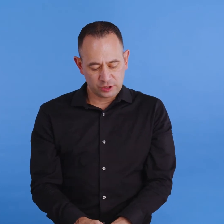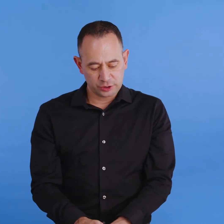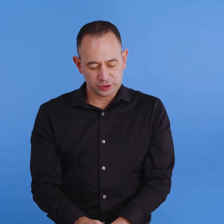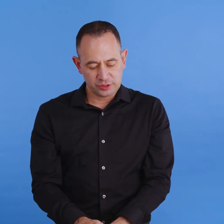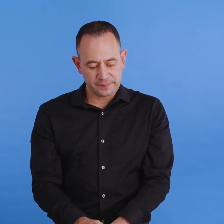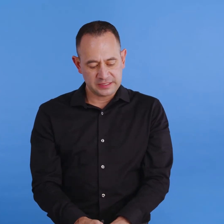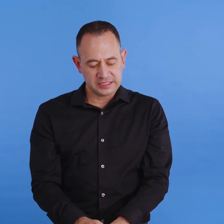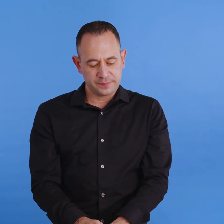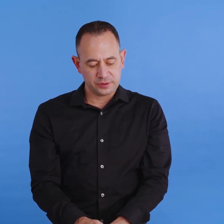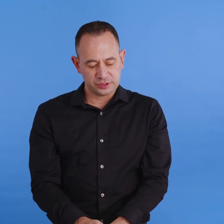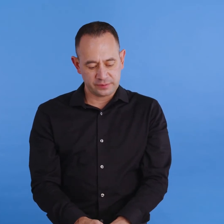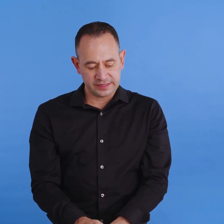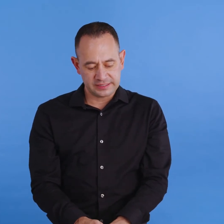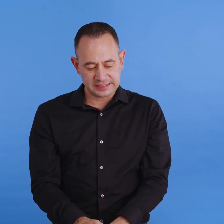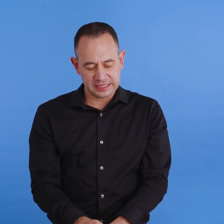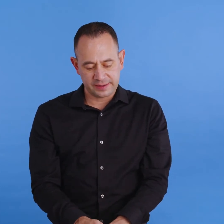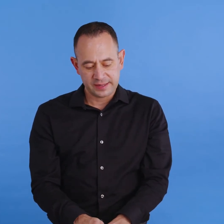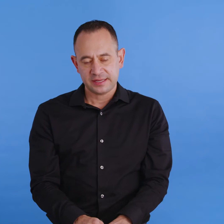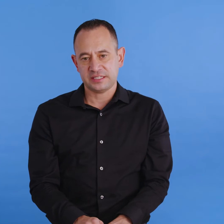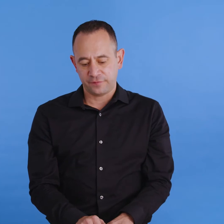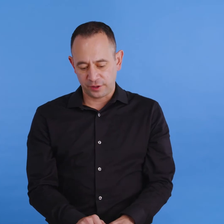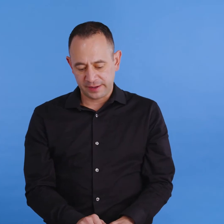otro sonido al principio y ustedes van a decir la sílaba que se forma.